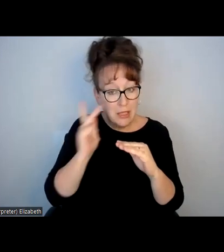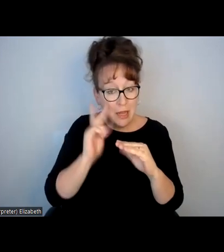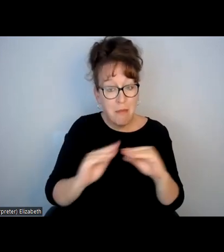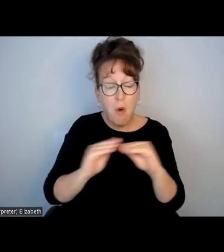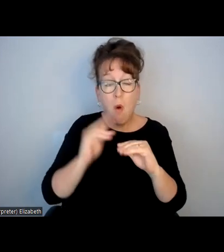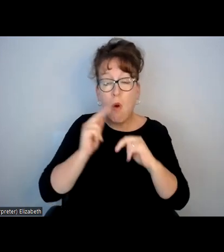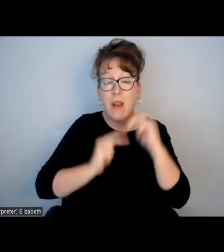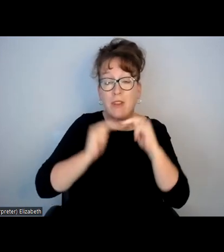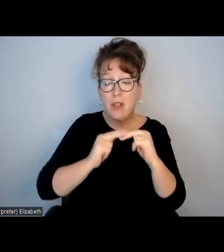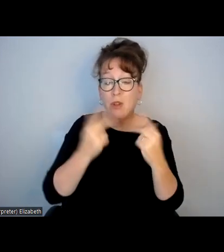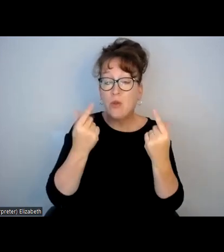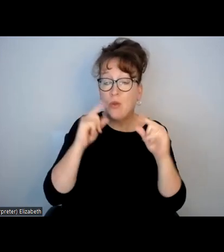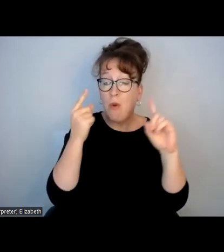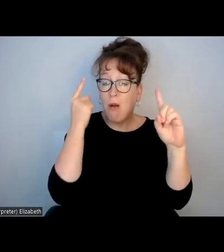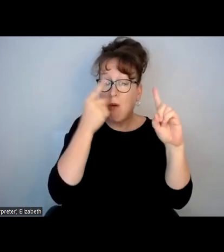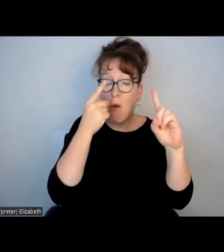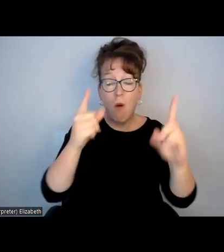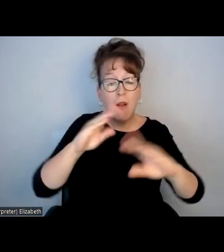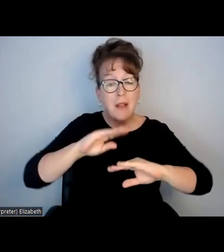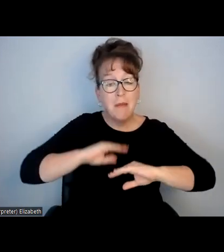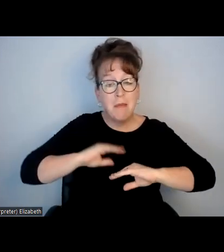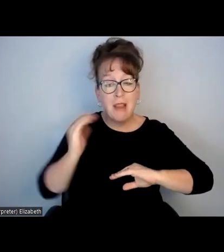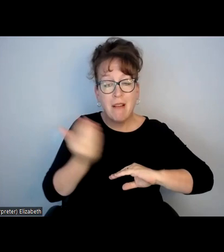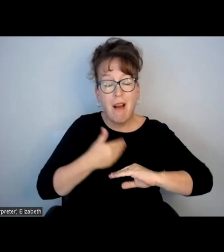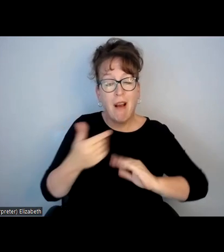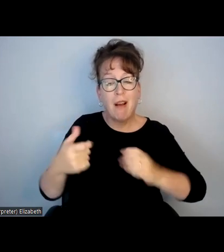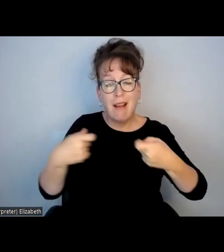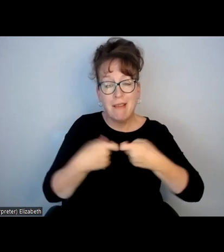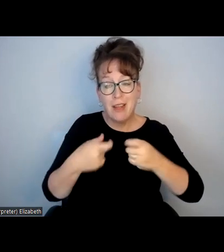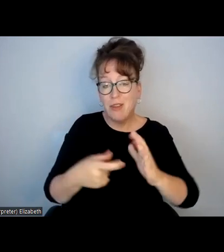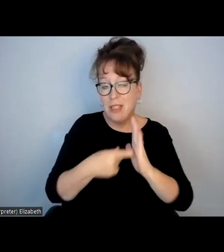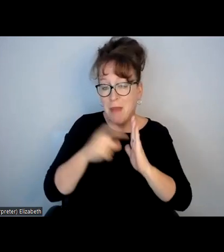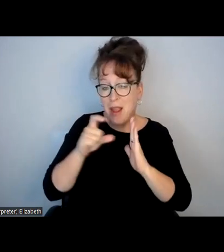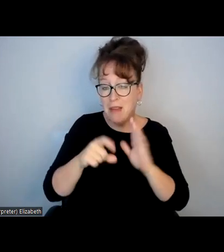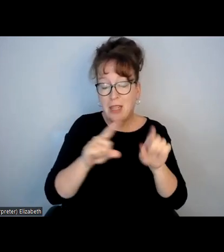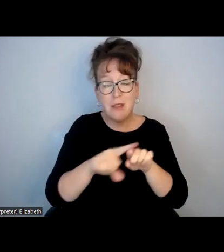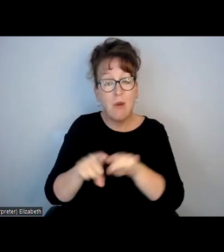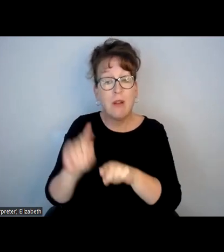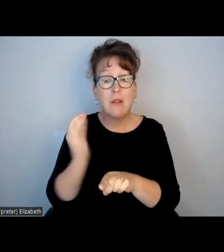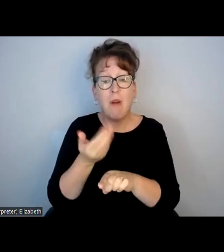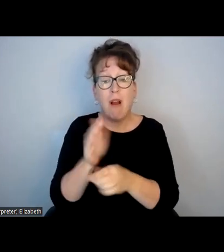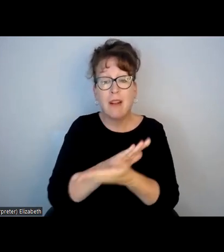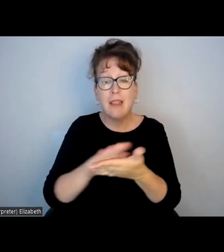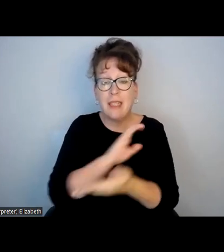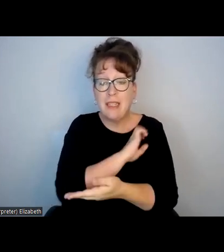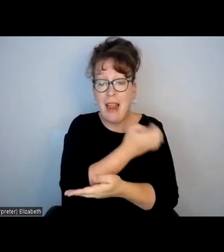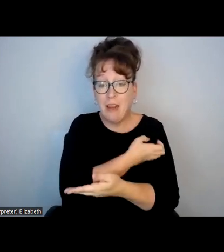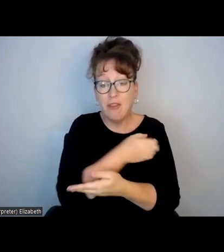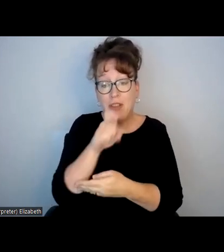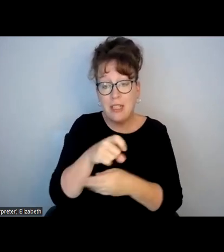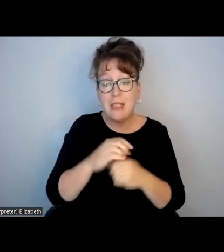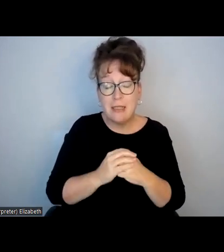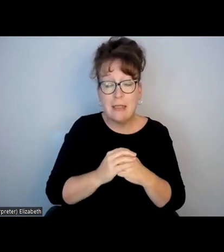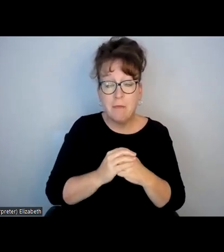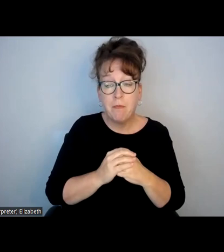viendo sus infraestructura para poder eh cumplir con las demandas